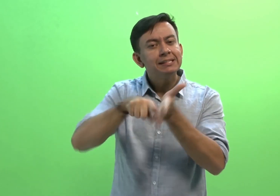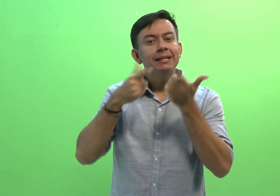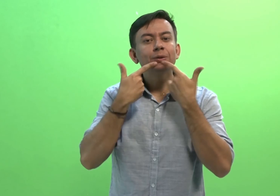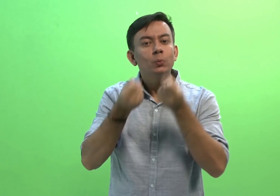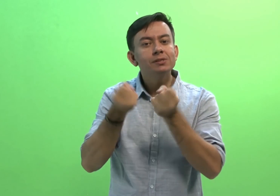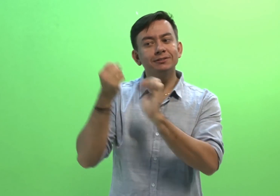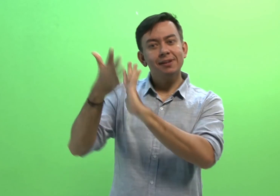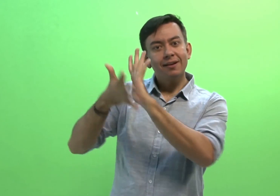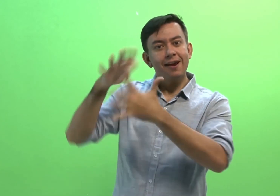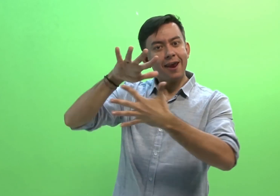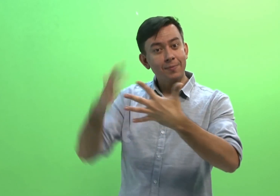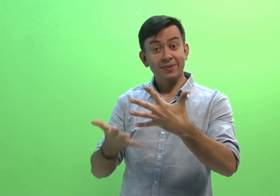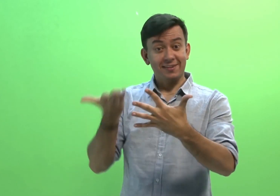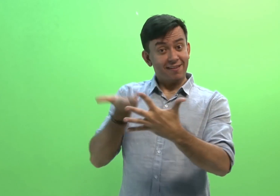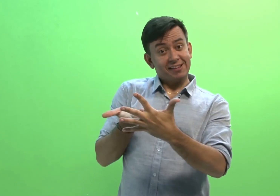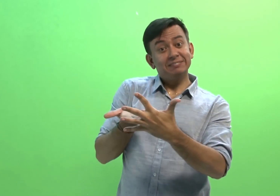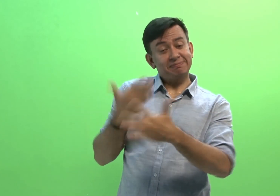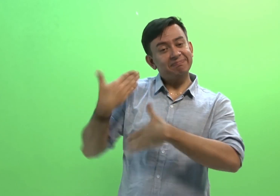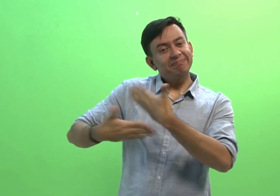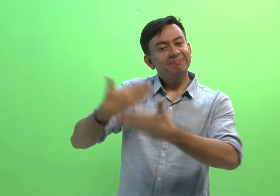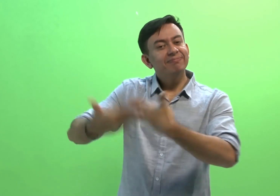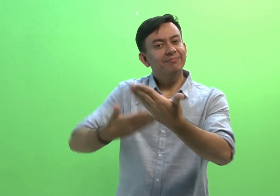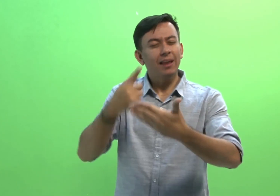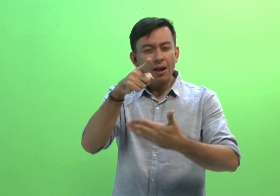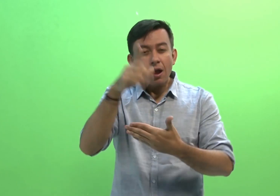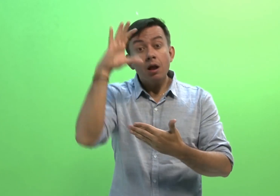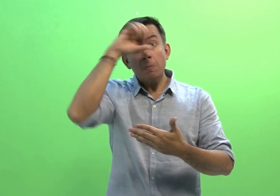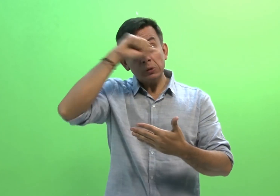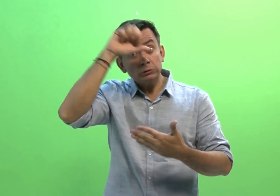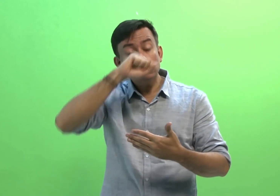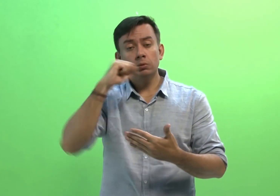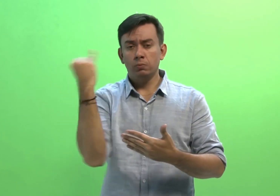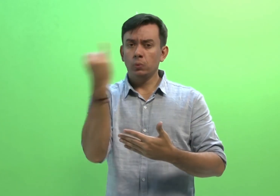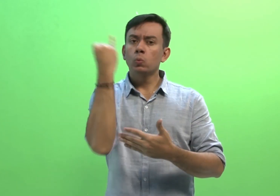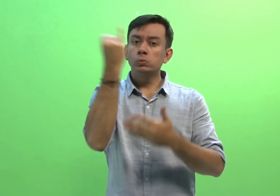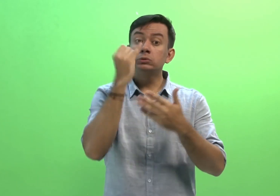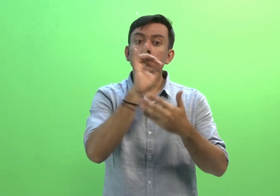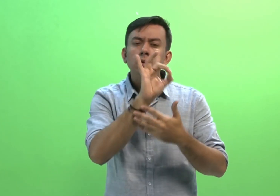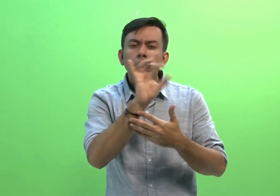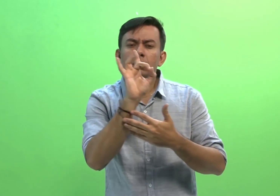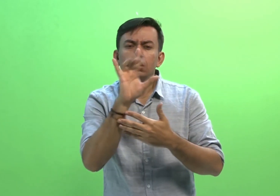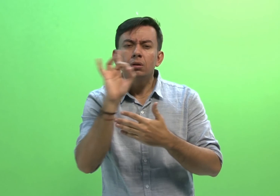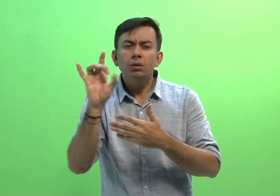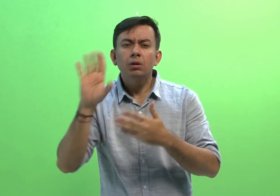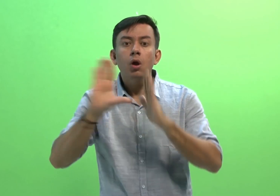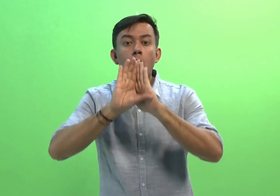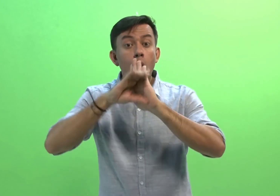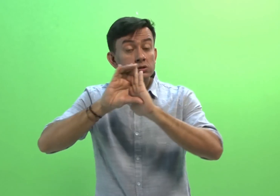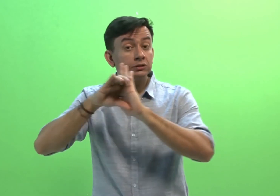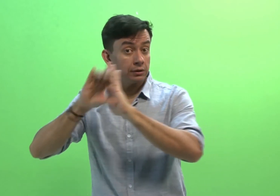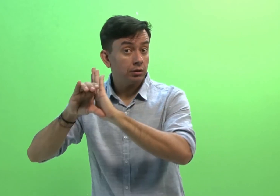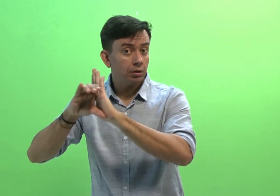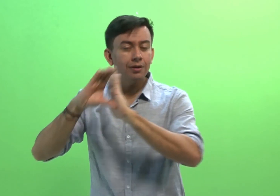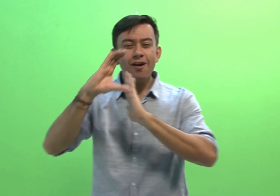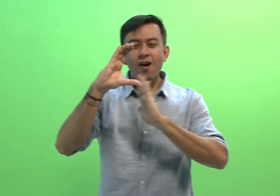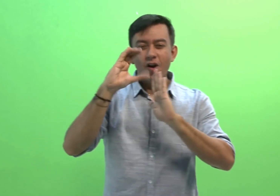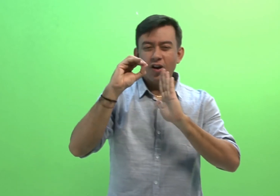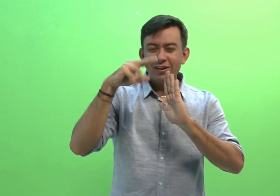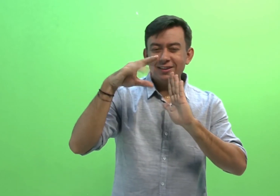da linguística da Libras. Espero que vocês aprendam, porque é muito importante que vocês compreendam o conceito,